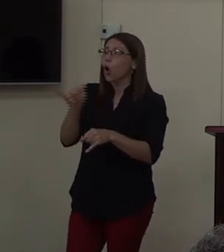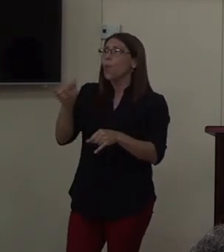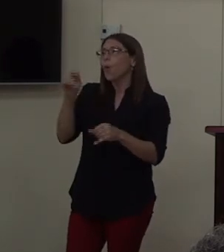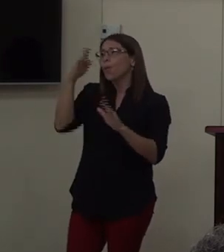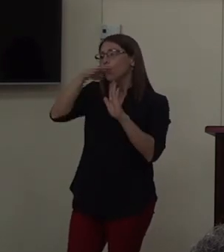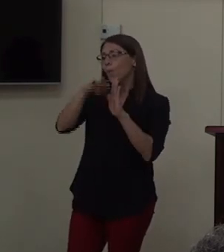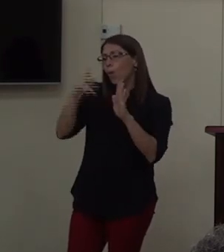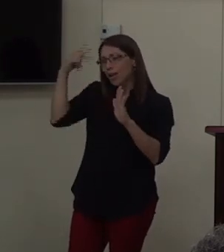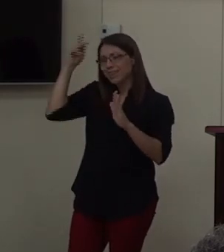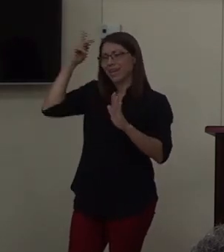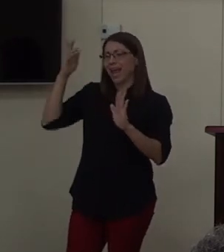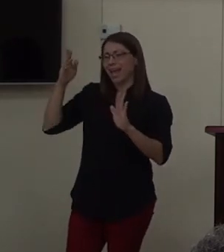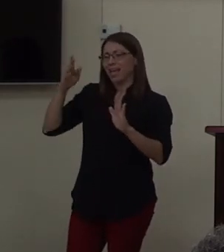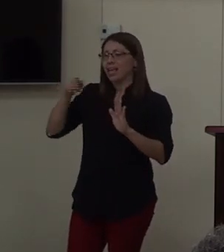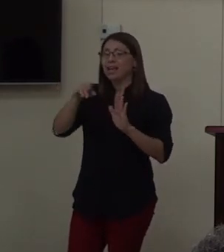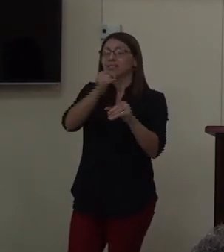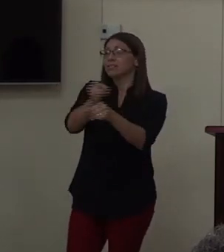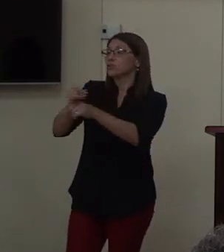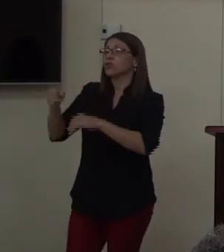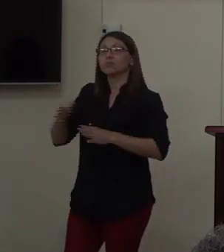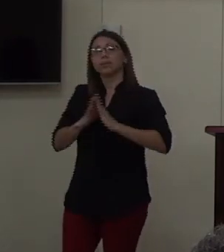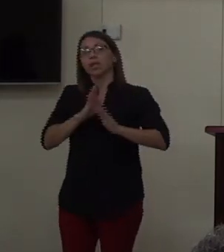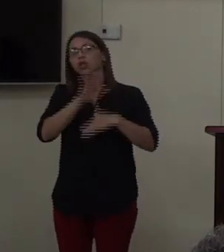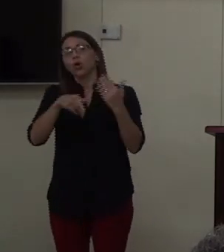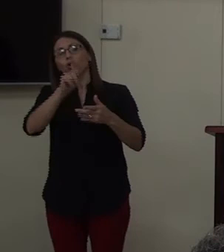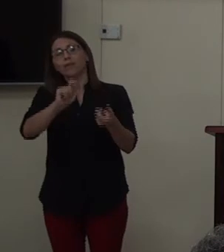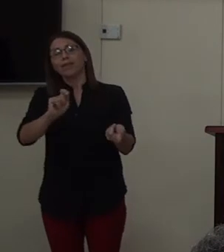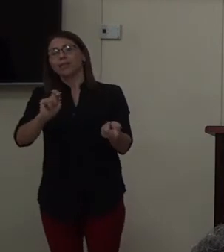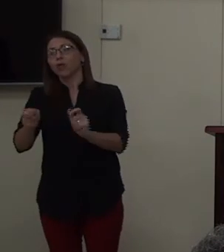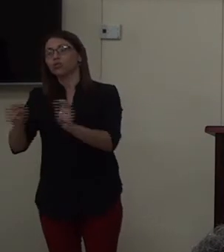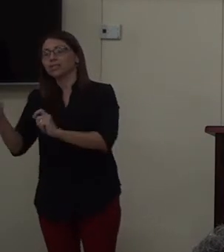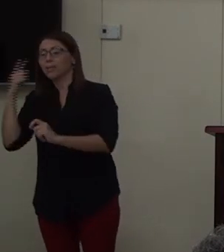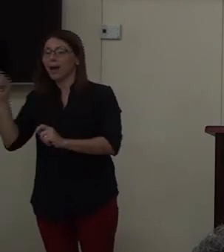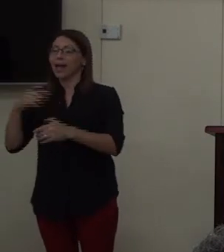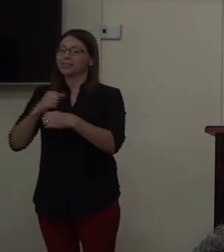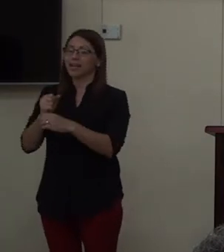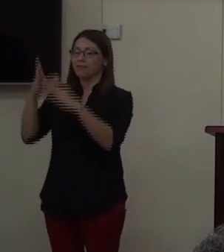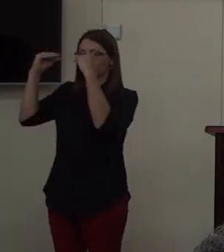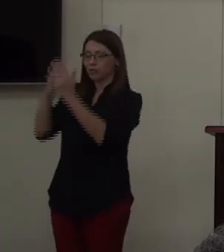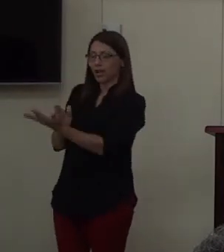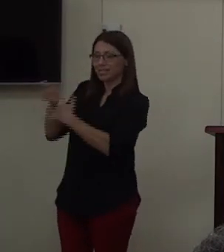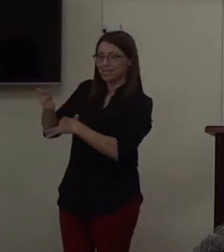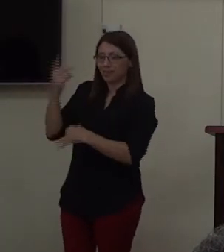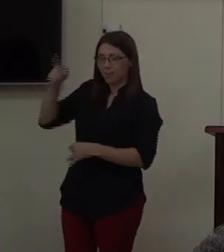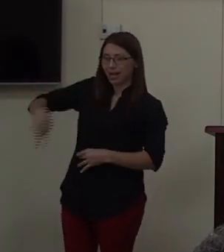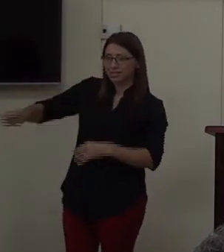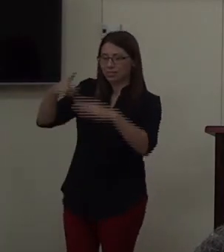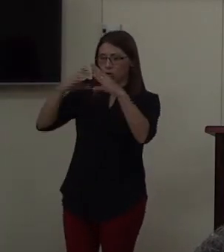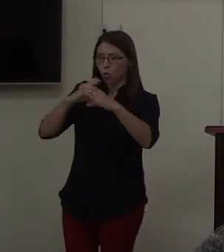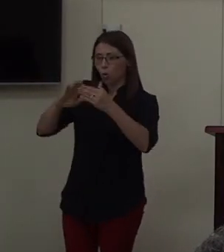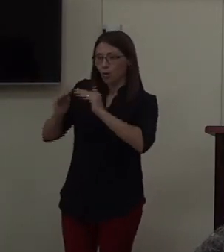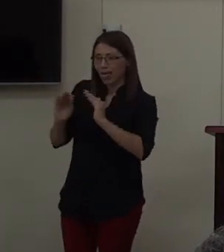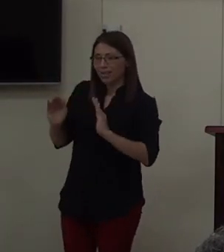de que todo tiene que traducirse para hacer más accesible la información a estas comunidades, ¿verdad? Y esa hacer más accesible